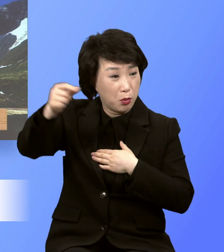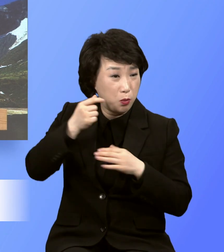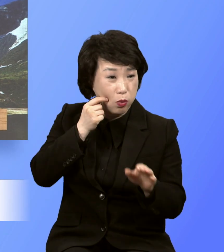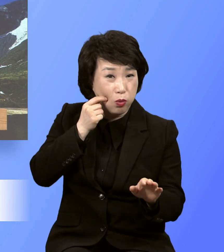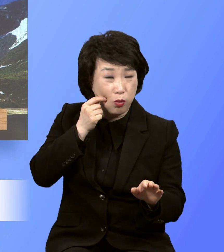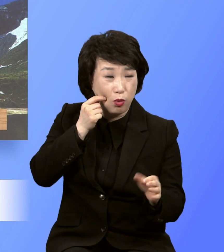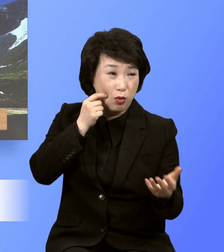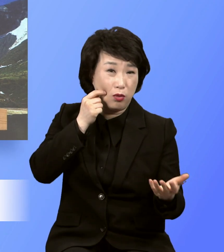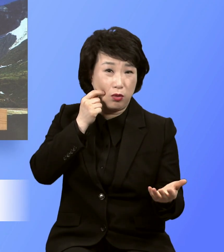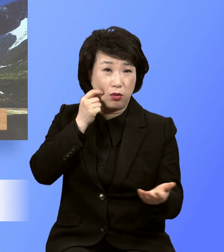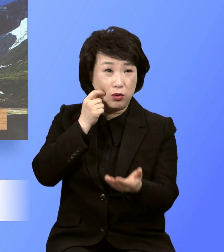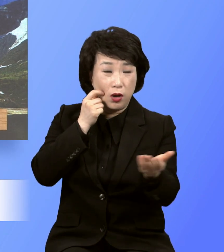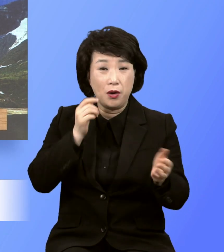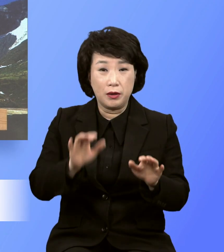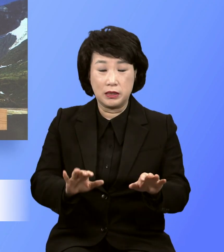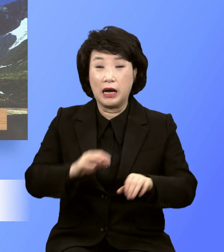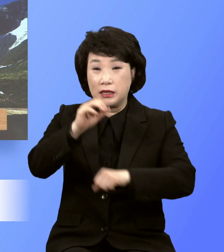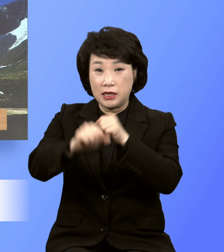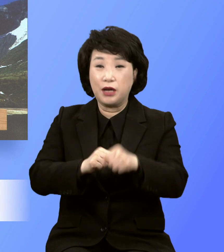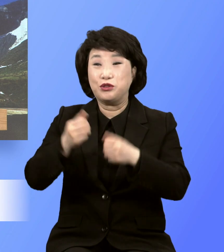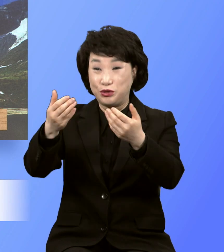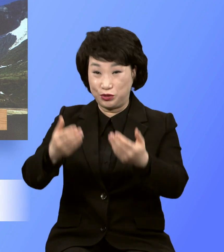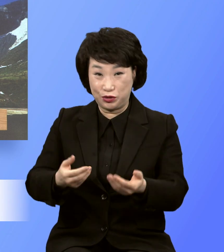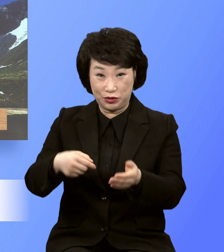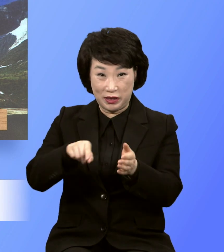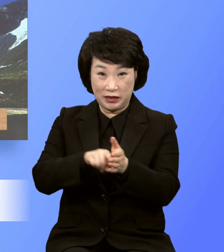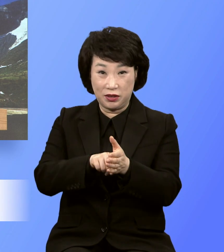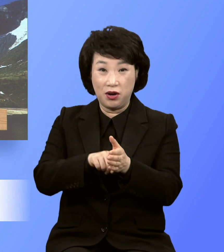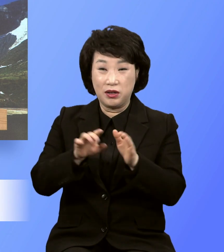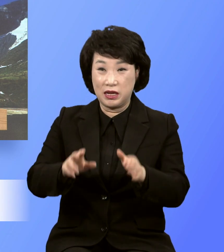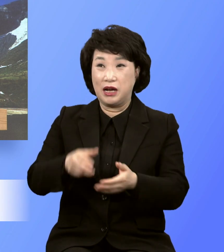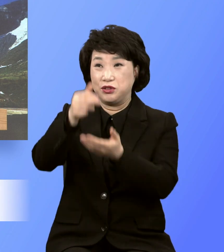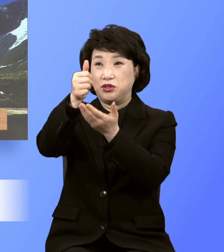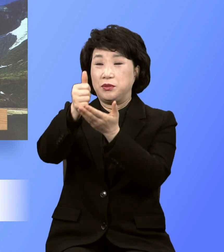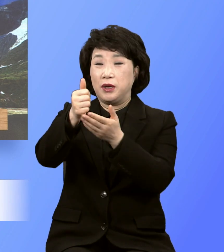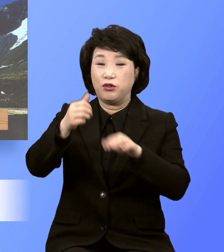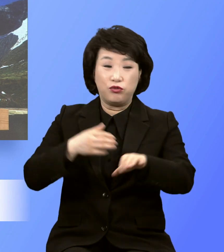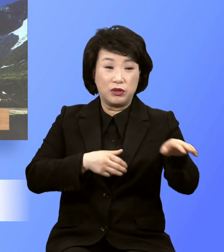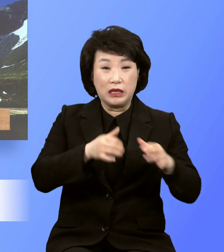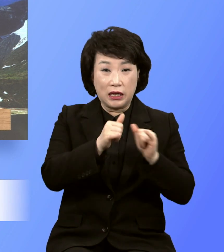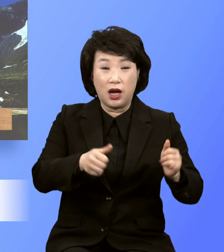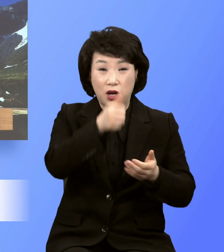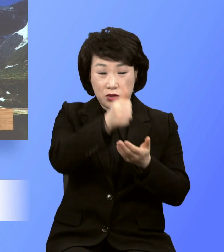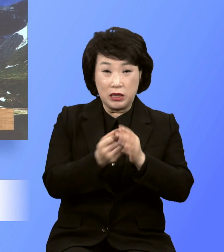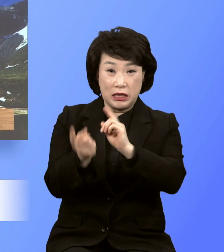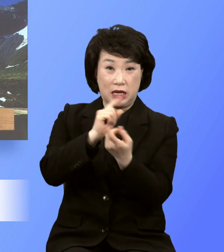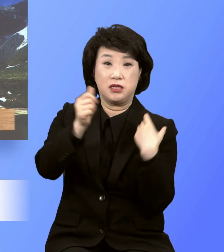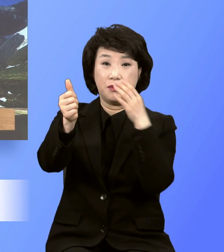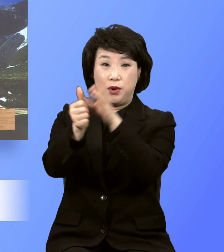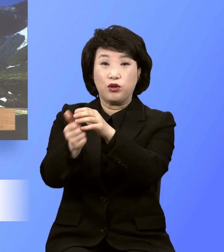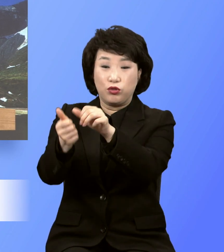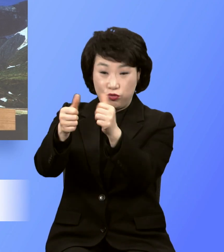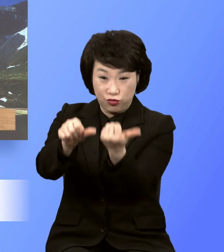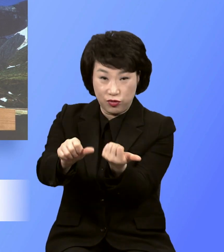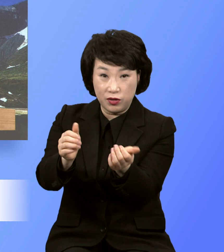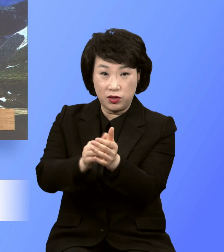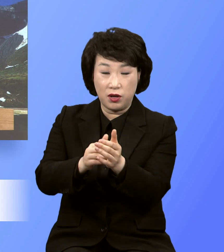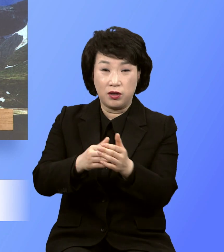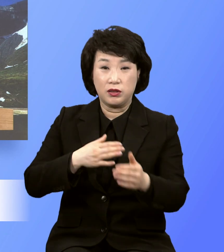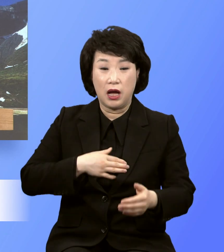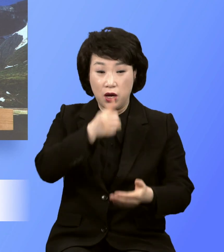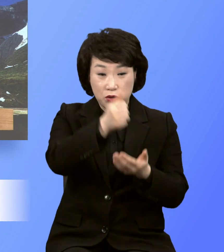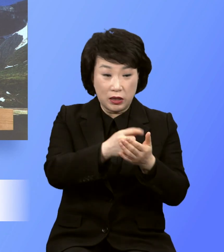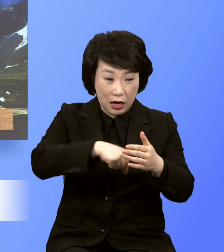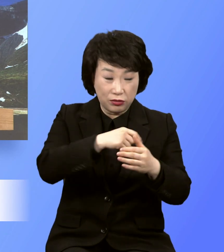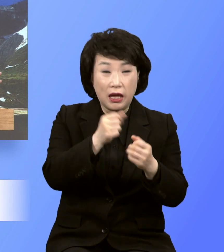수 없으니, 그래서 자유를 주시려고 주님이 죄를 짊어지고 죽으셔서 나를